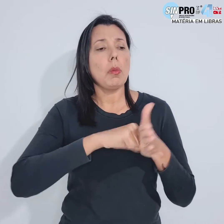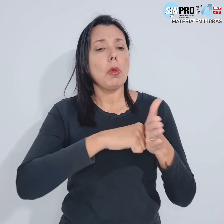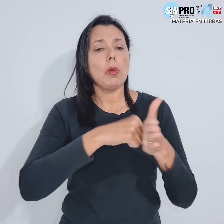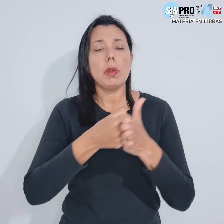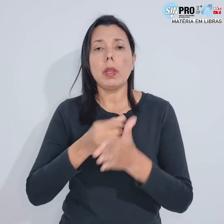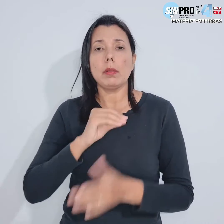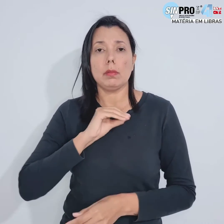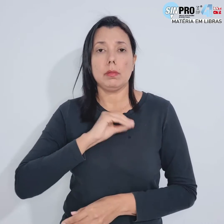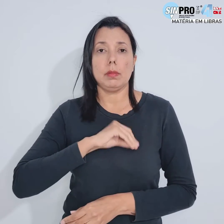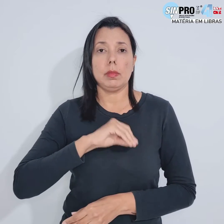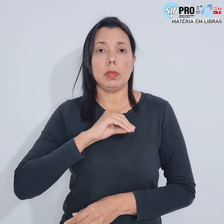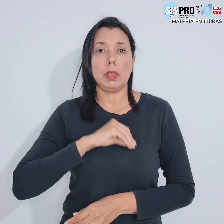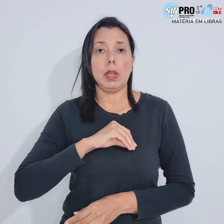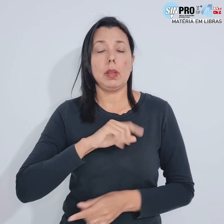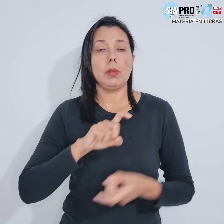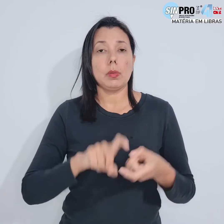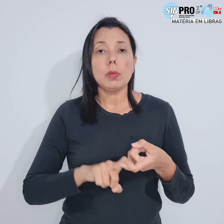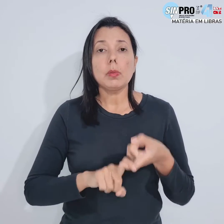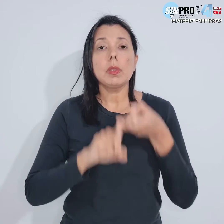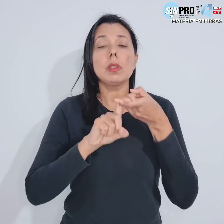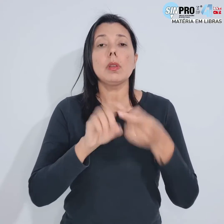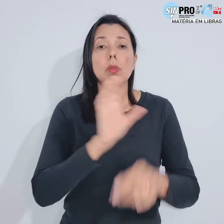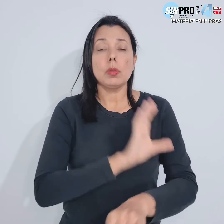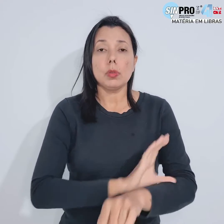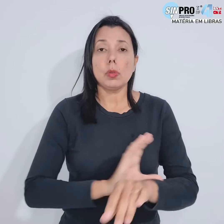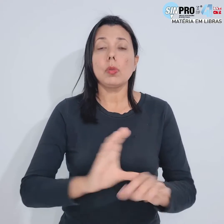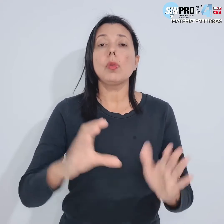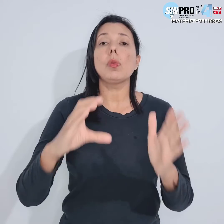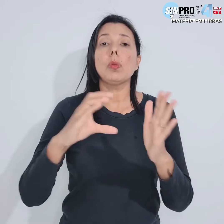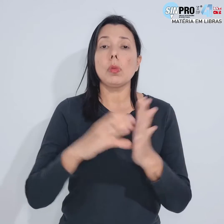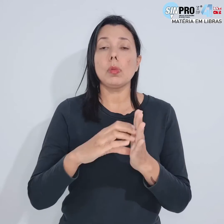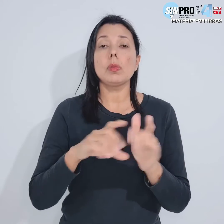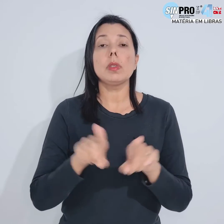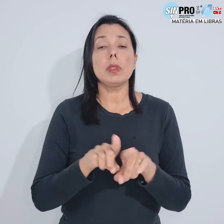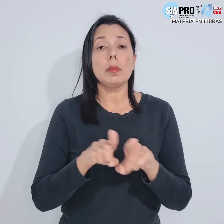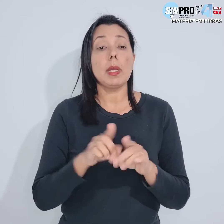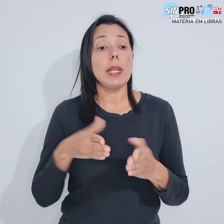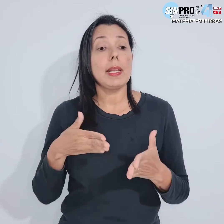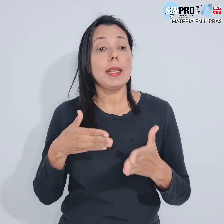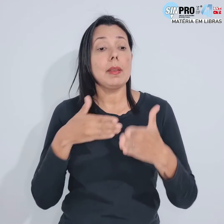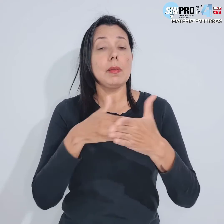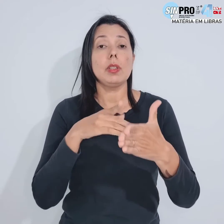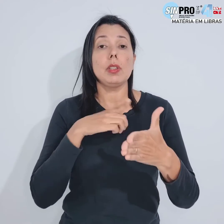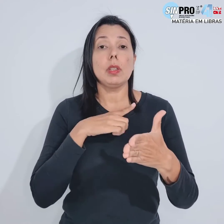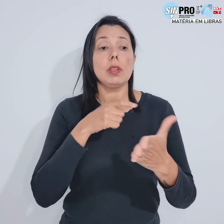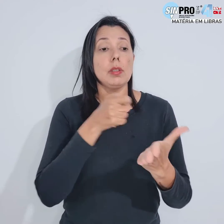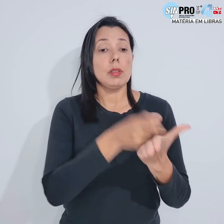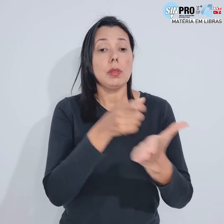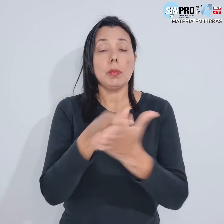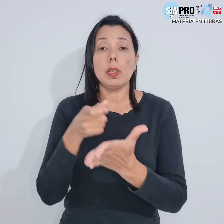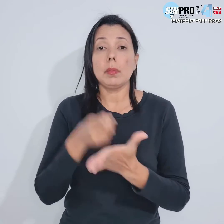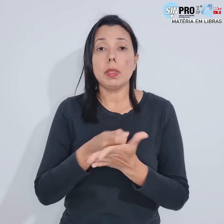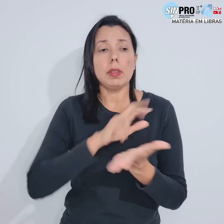de salários, a suspensão de concursos públicos e a limitação de investimento em